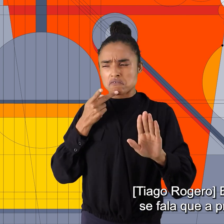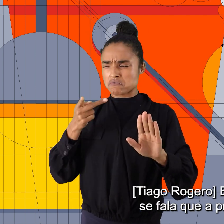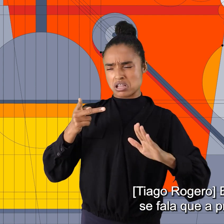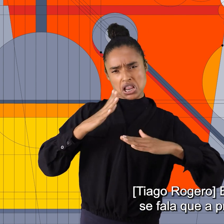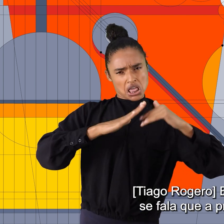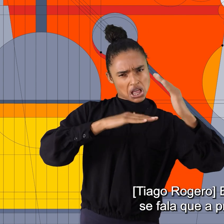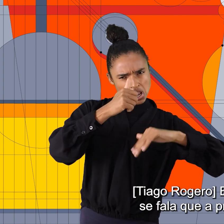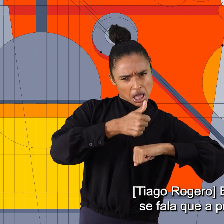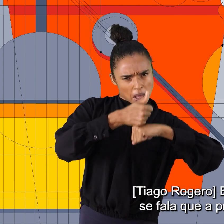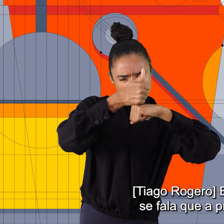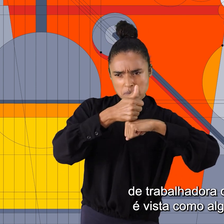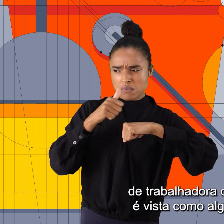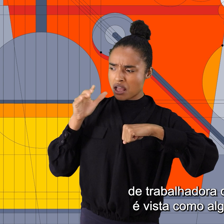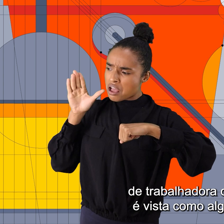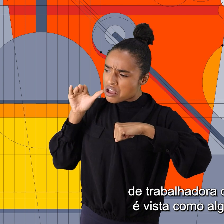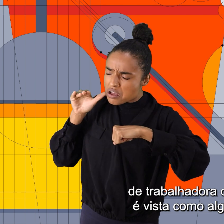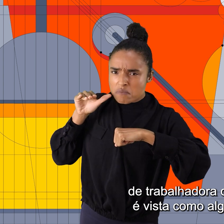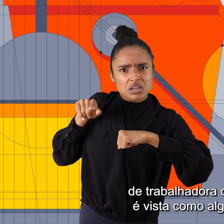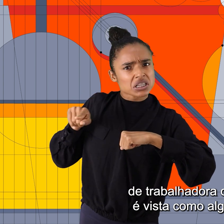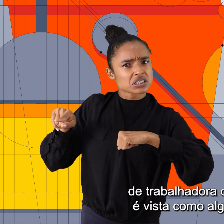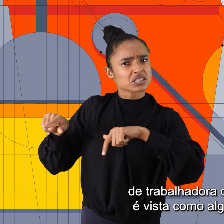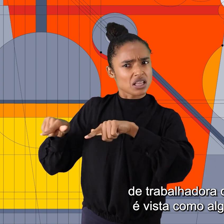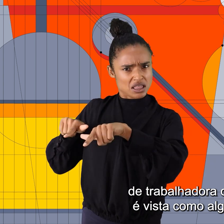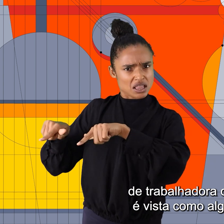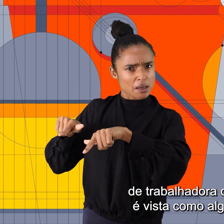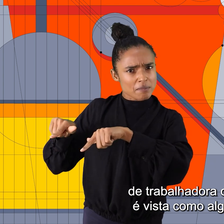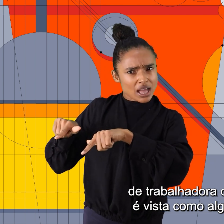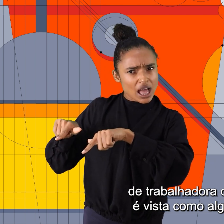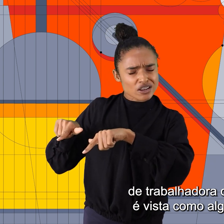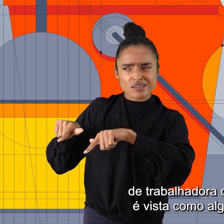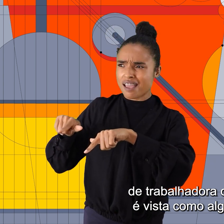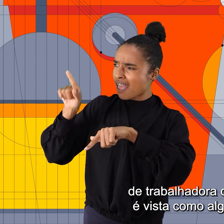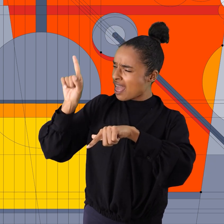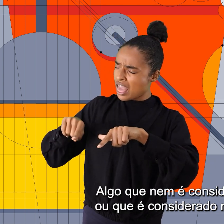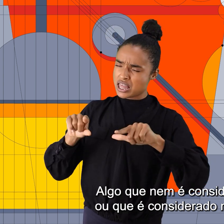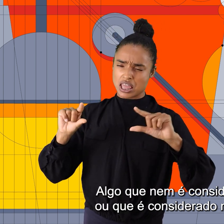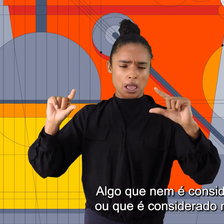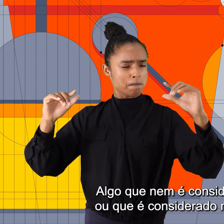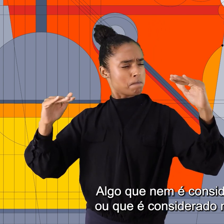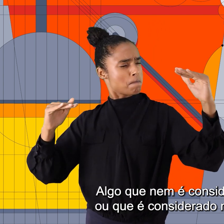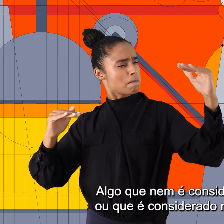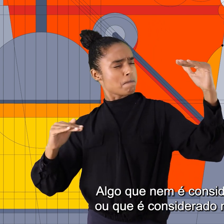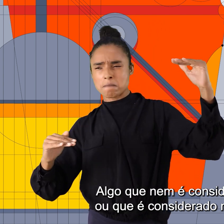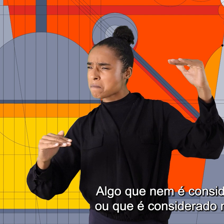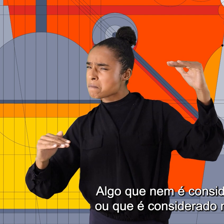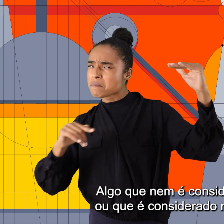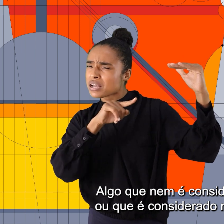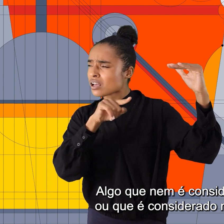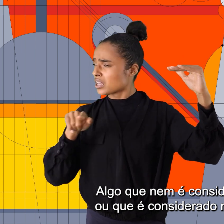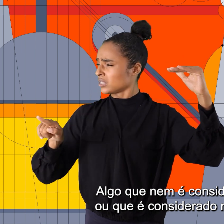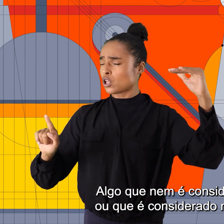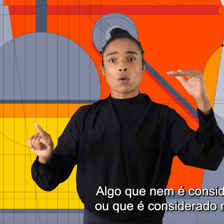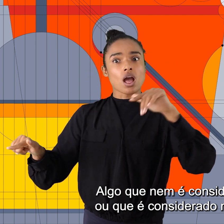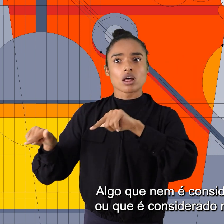E quando se fala que a profissão de trabalhadora doméstica é vista como algo menor, algo que nem é considerado trabalho ou